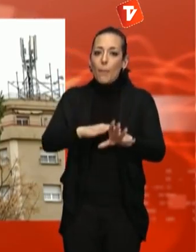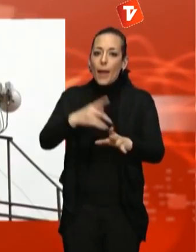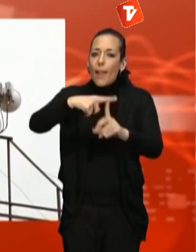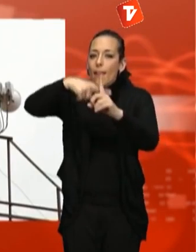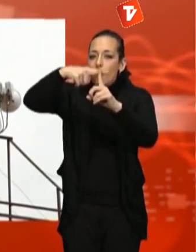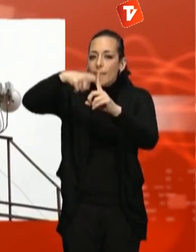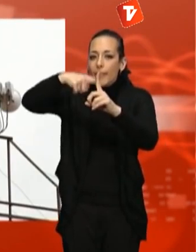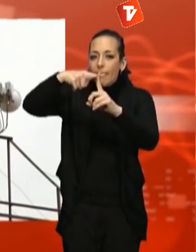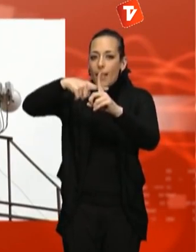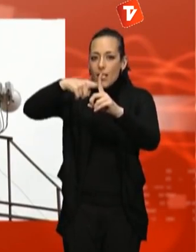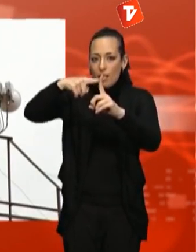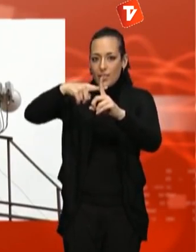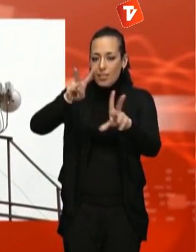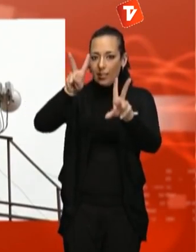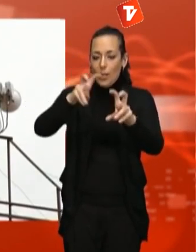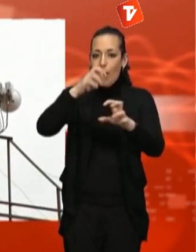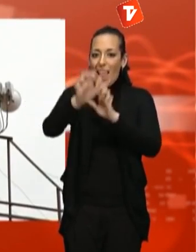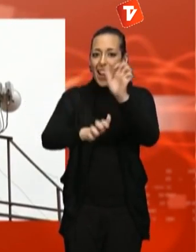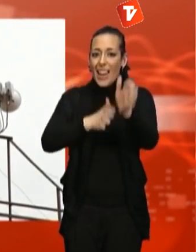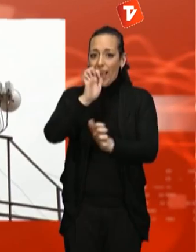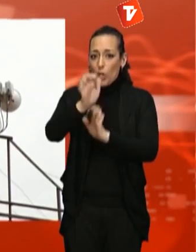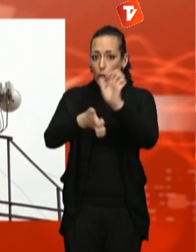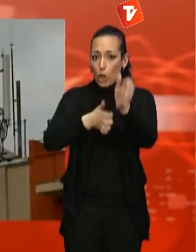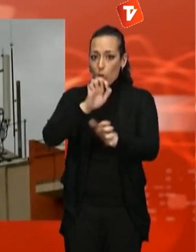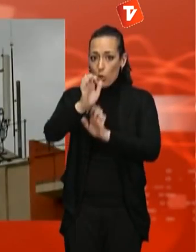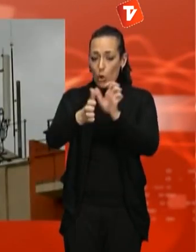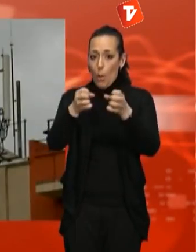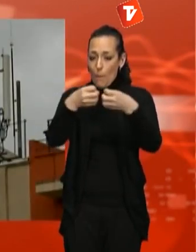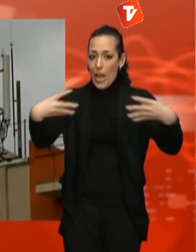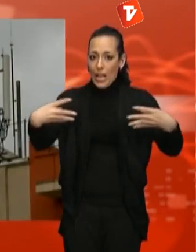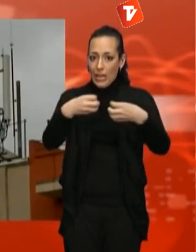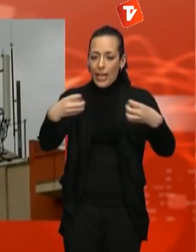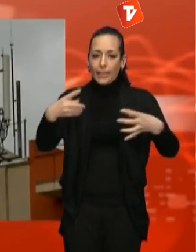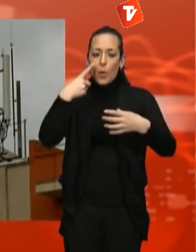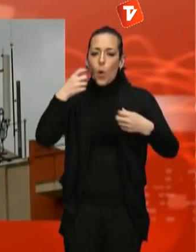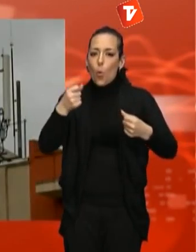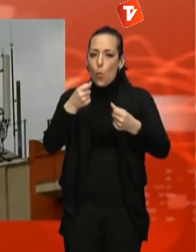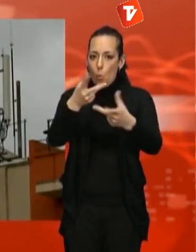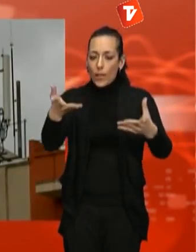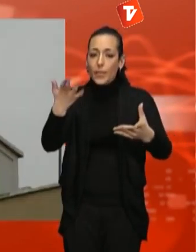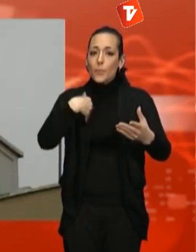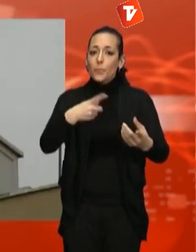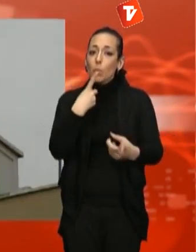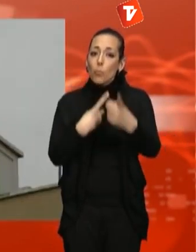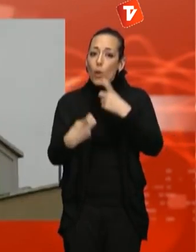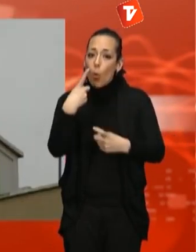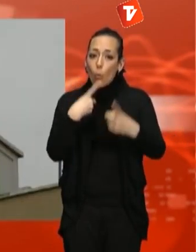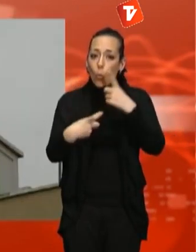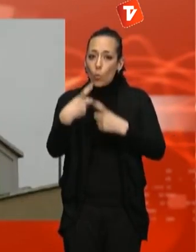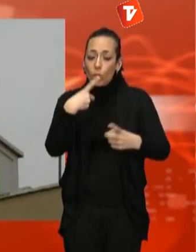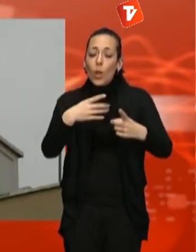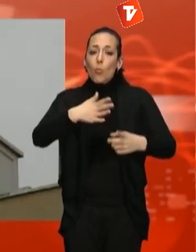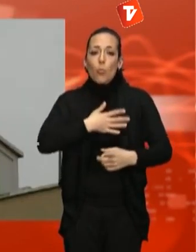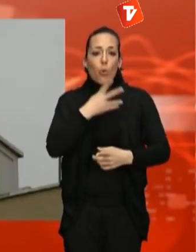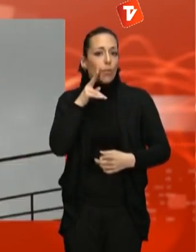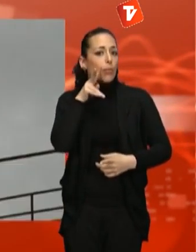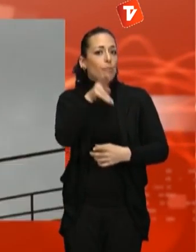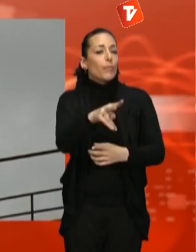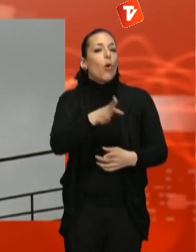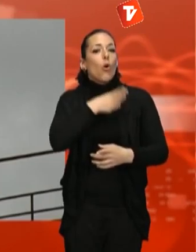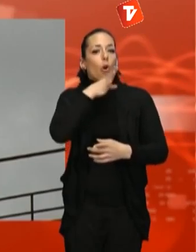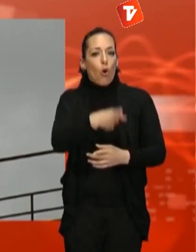màxima radiació. Els resultats d'aquestes mesures es poden consultar al web de la Generalitat. Així es podrà disposar per primera vegada